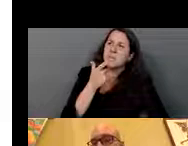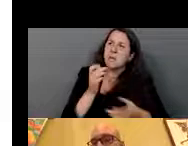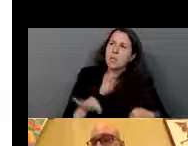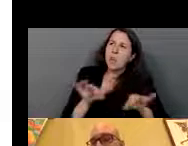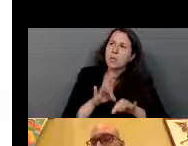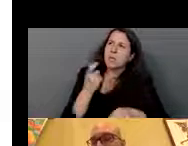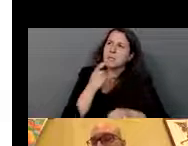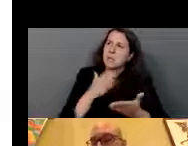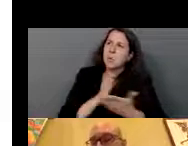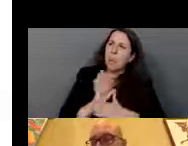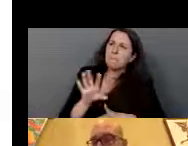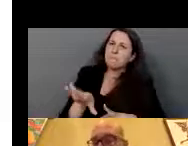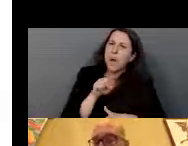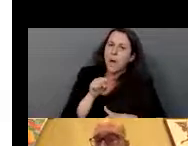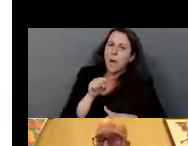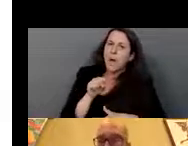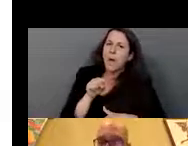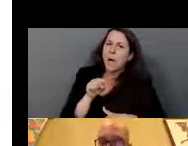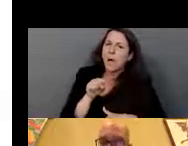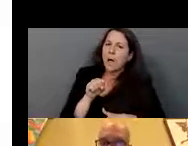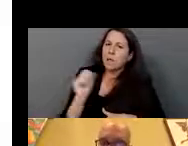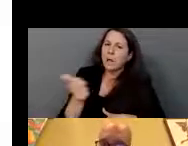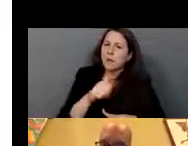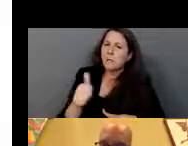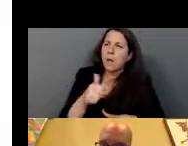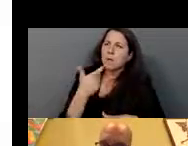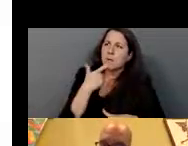d'utiliser un transport, un service public comme un transport collectif.